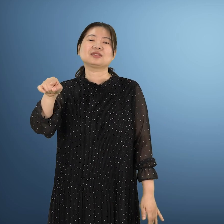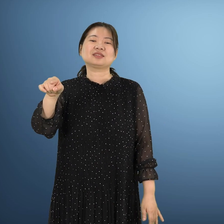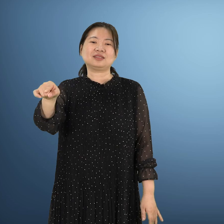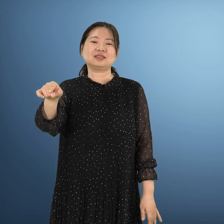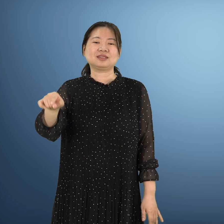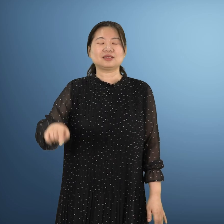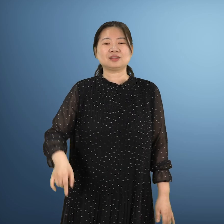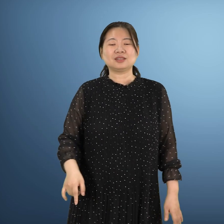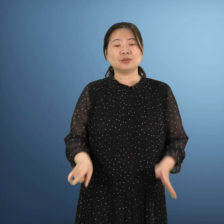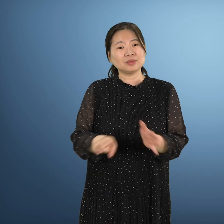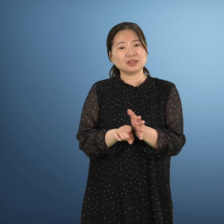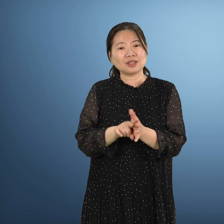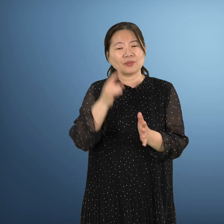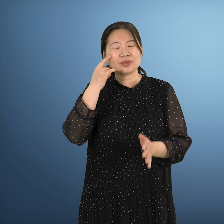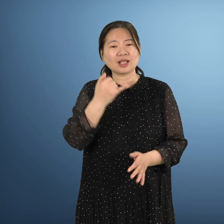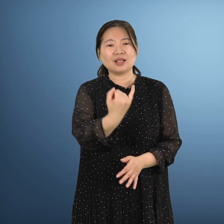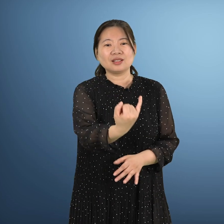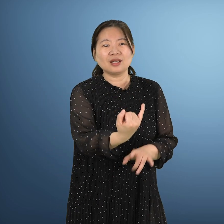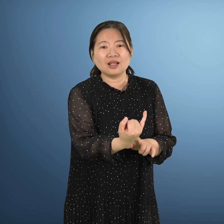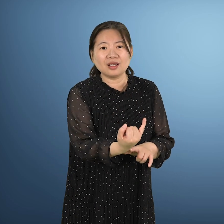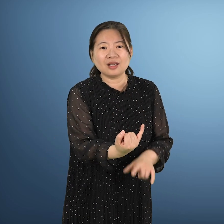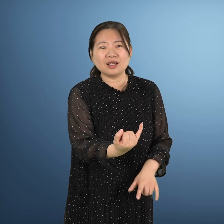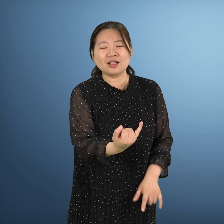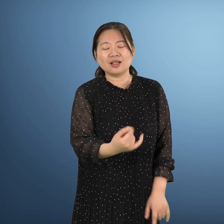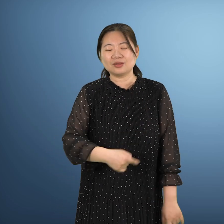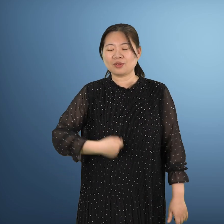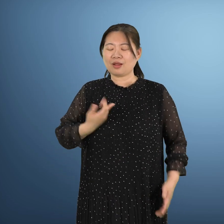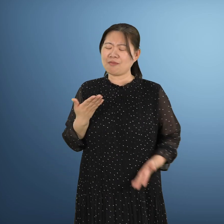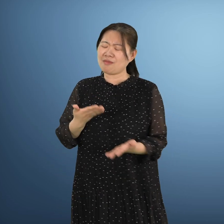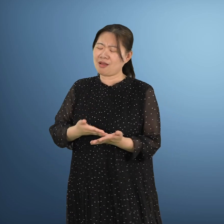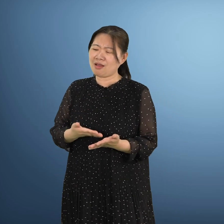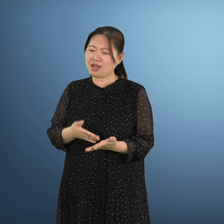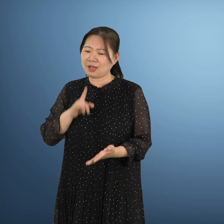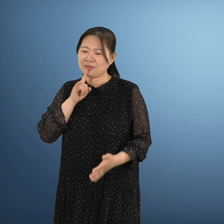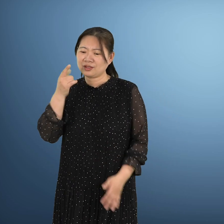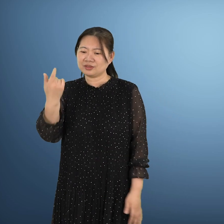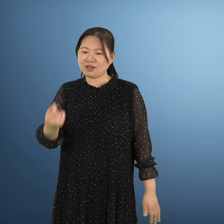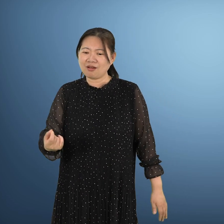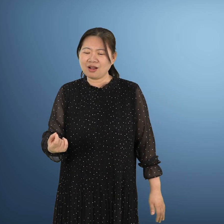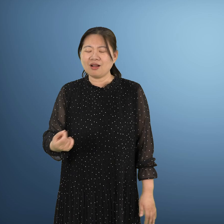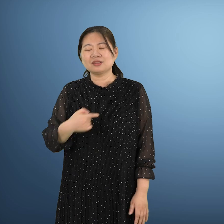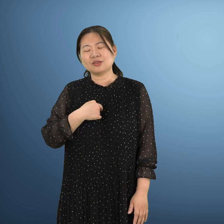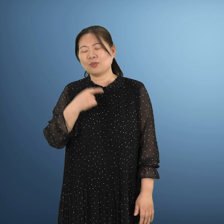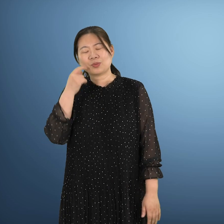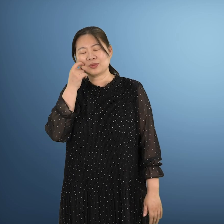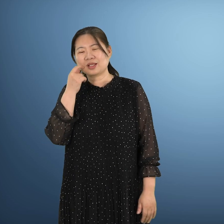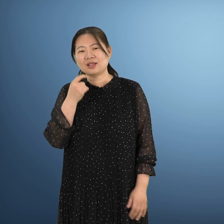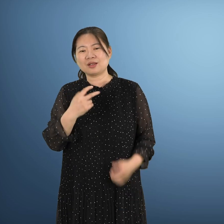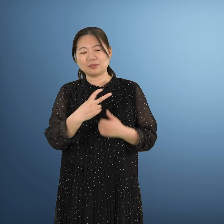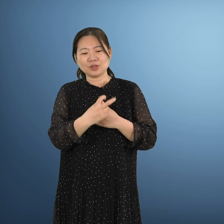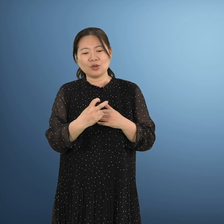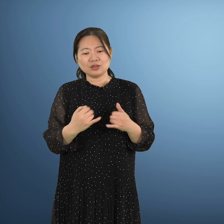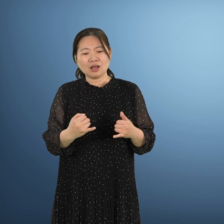그래요. 이 자매의 독백처럼 못해요.